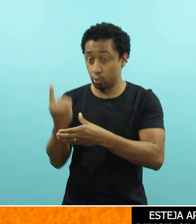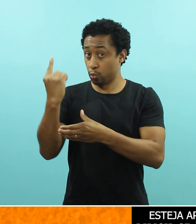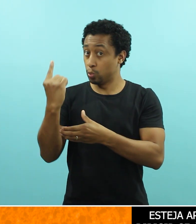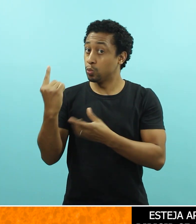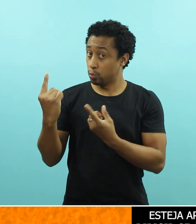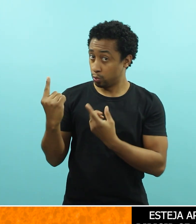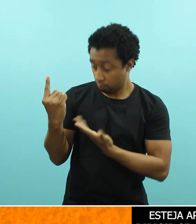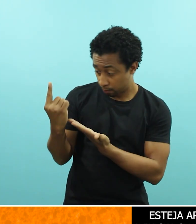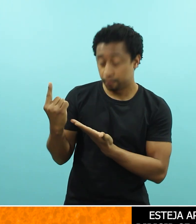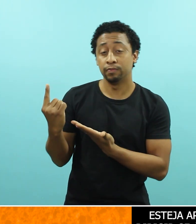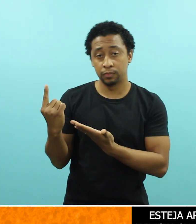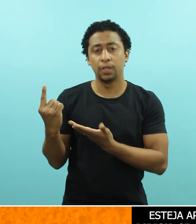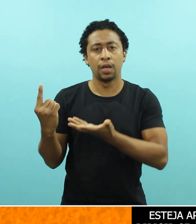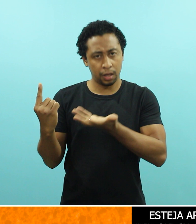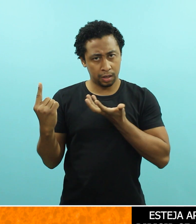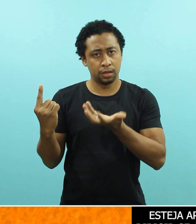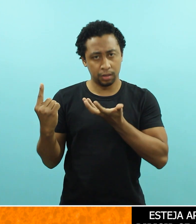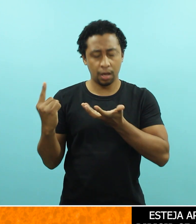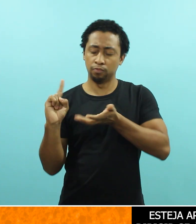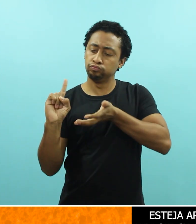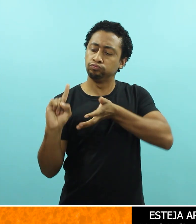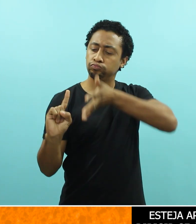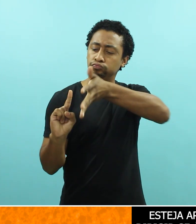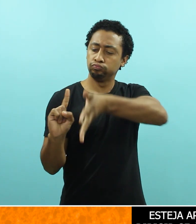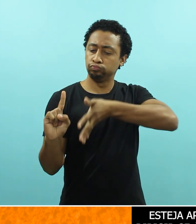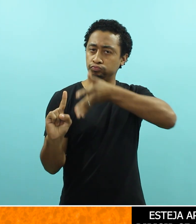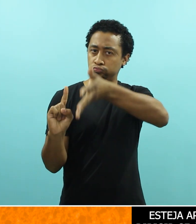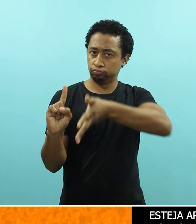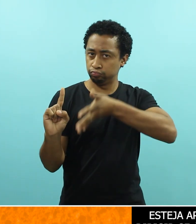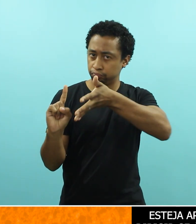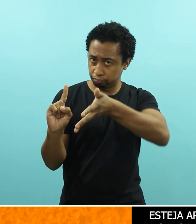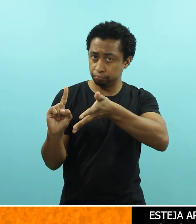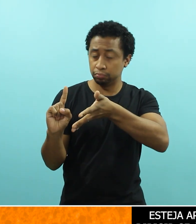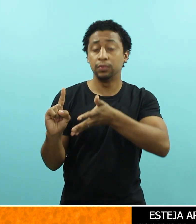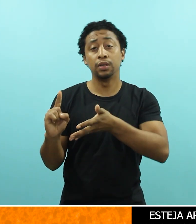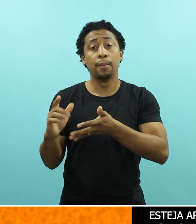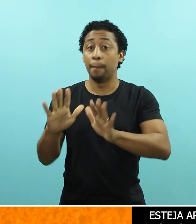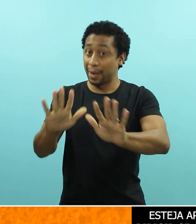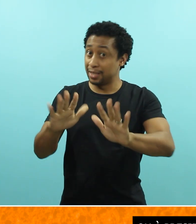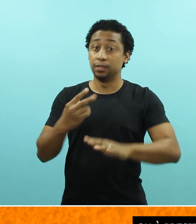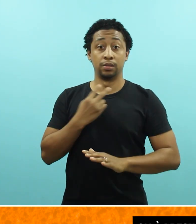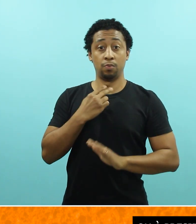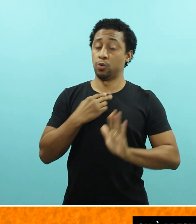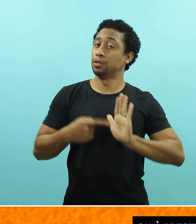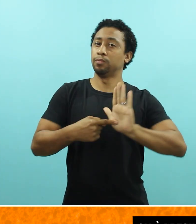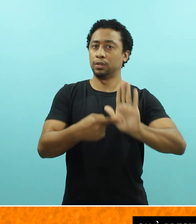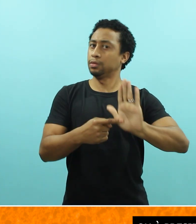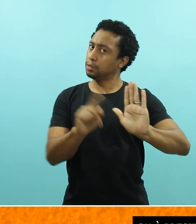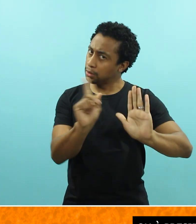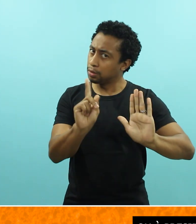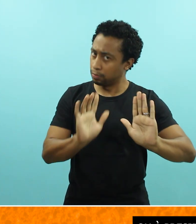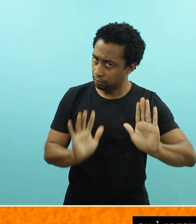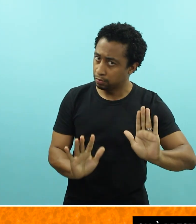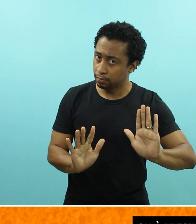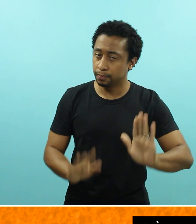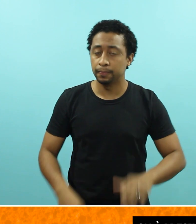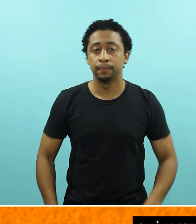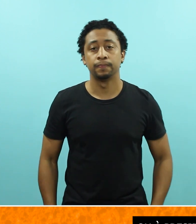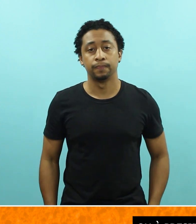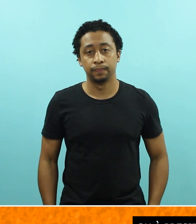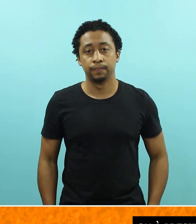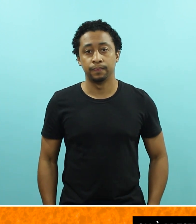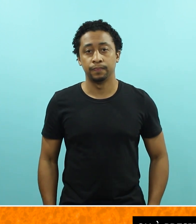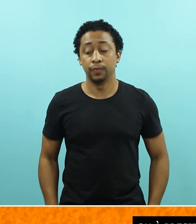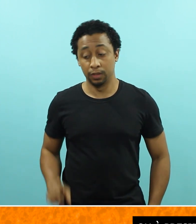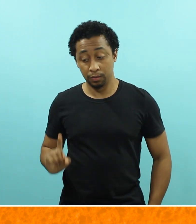não esteja apresentando, dirigir-se-á ao presidente ou à presidenta,